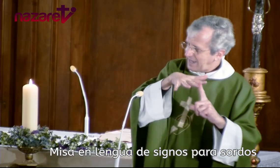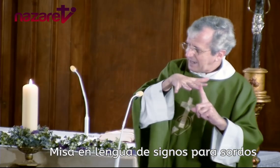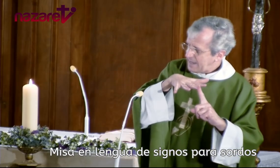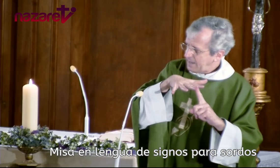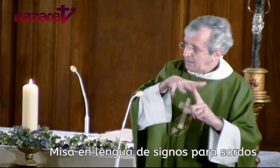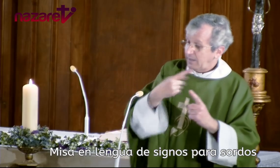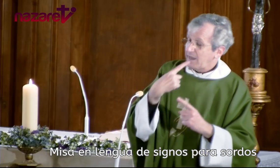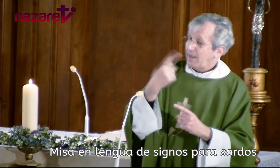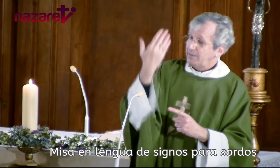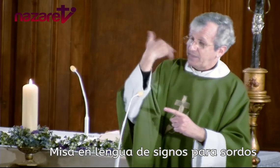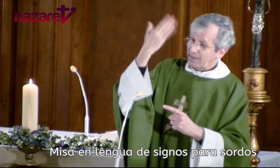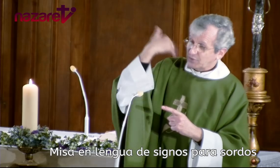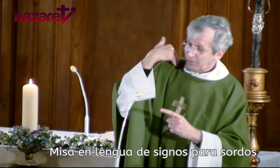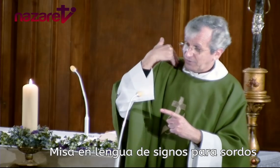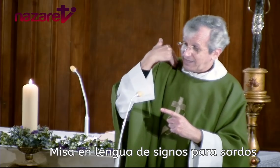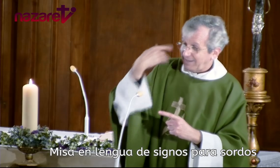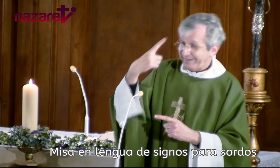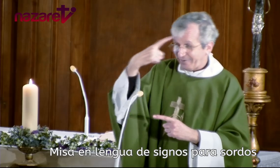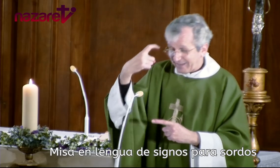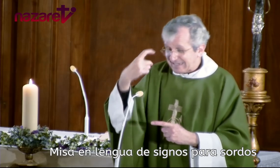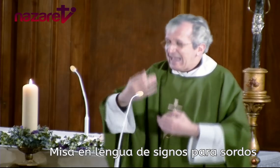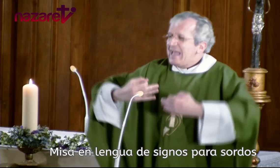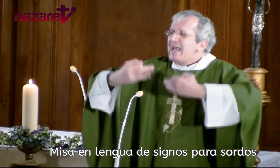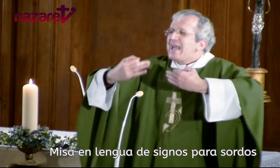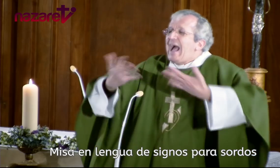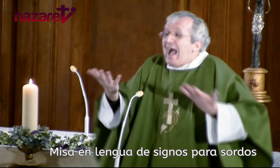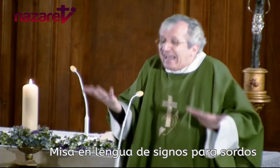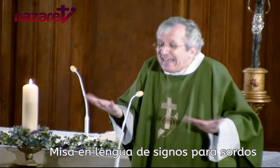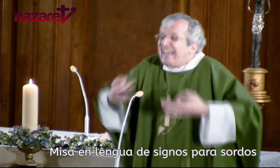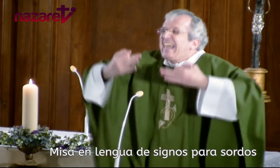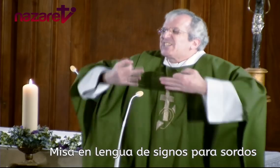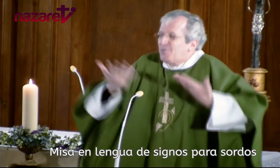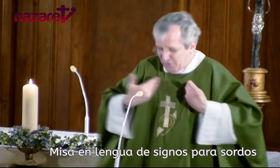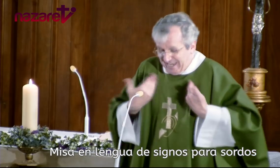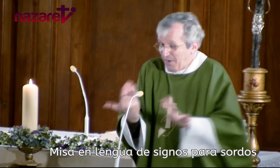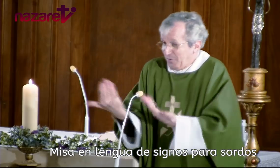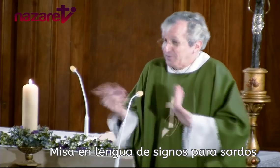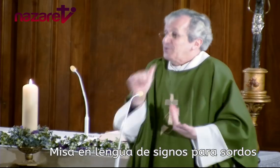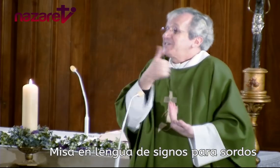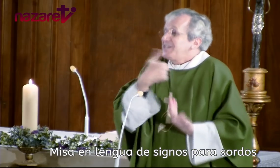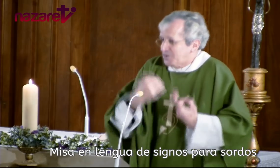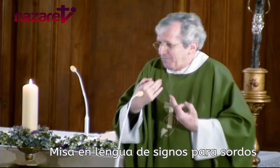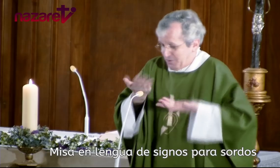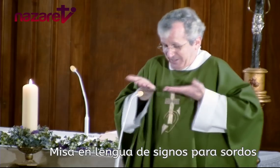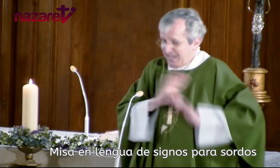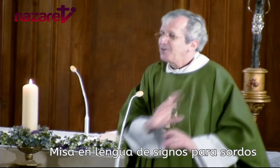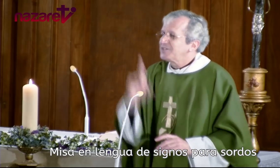seguirle. Decíamos el otro día, ¿recordáis? ¿A qué somos cada uno de nosotros? ¿Quién somos? Hijos de